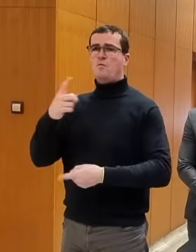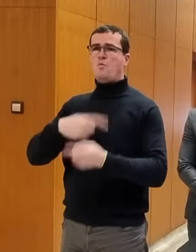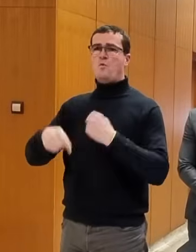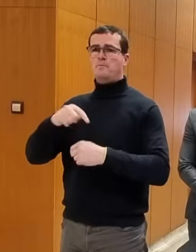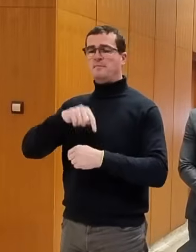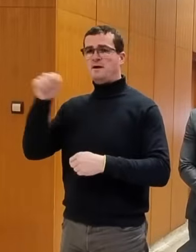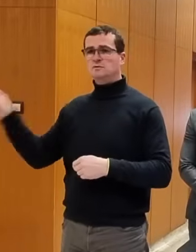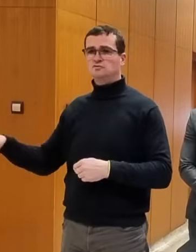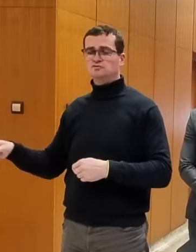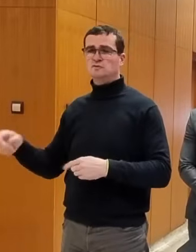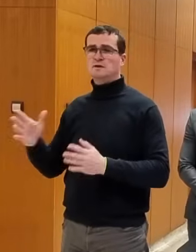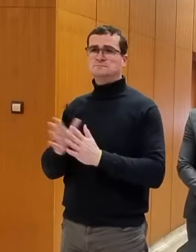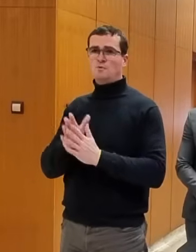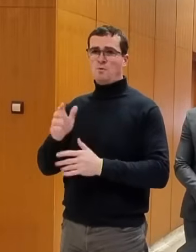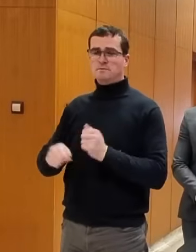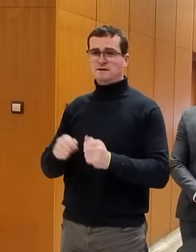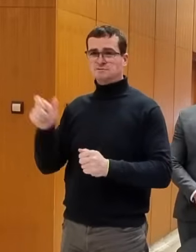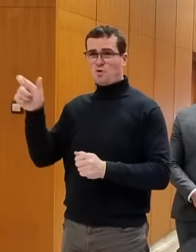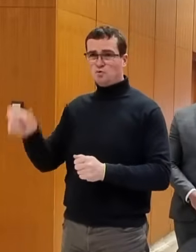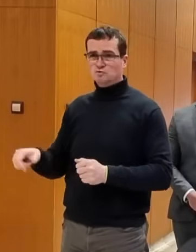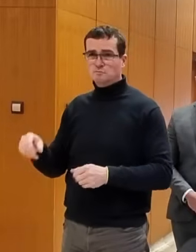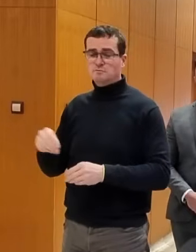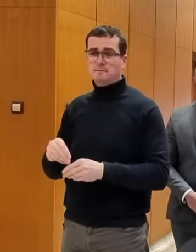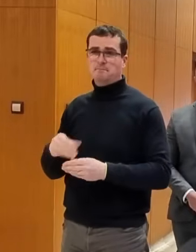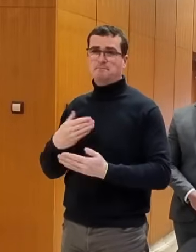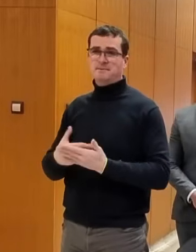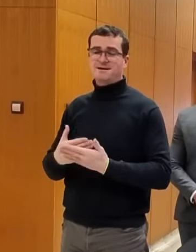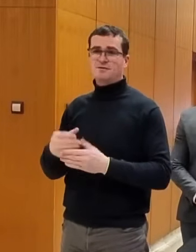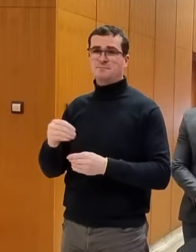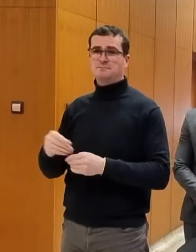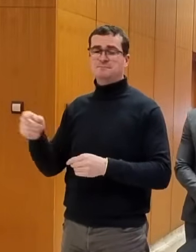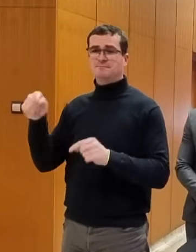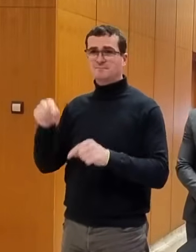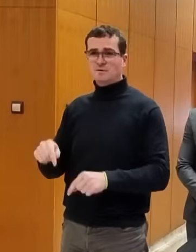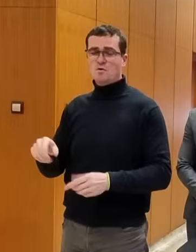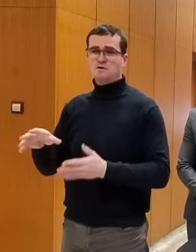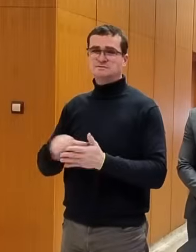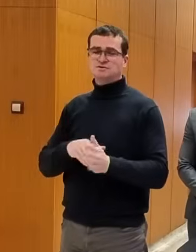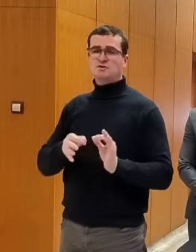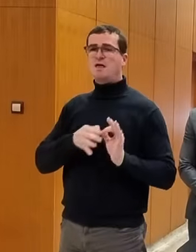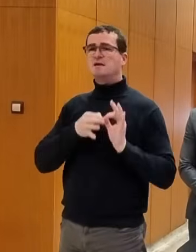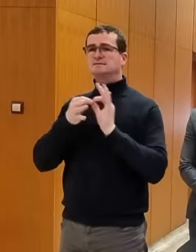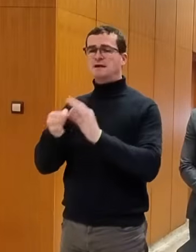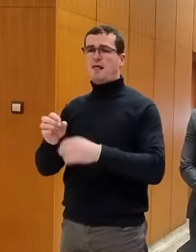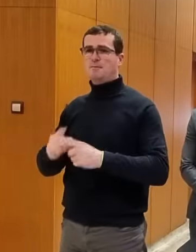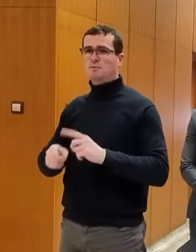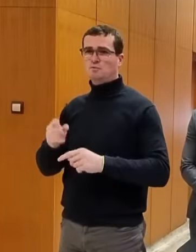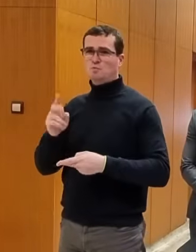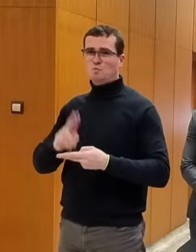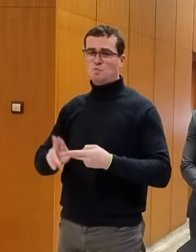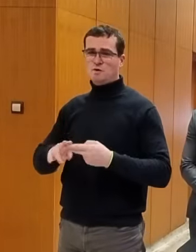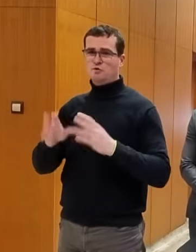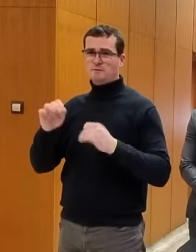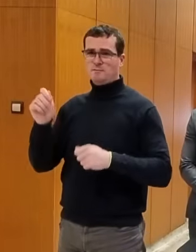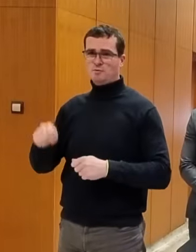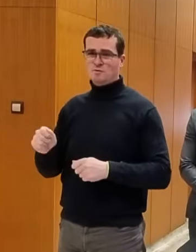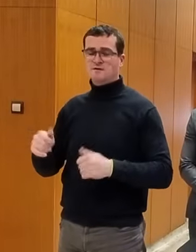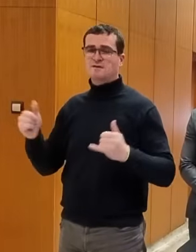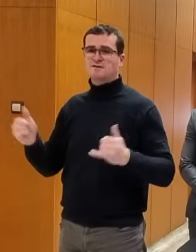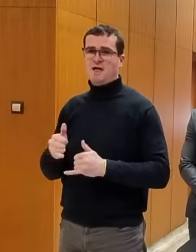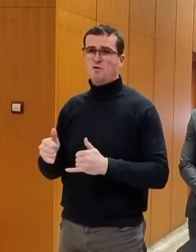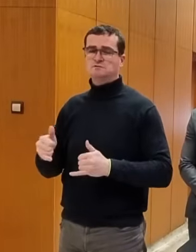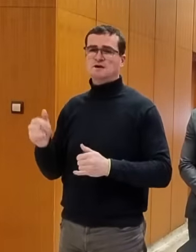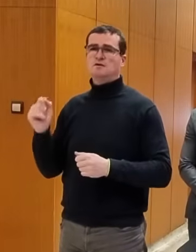stranu a bol s nimi spolupracujúcou osobou. Čiže na základe tohoto sa začala celá politizácia úradu špeciálnej prokuratúry, ktorá sa